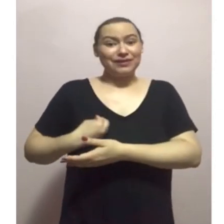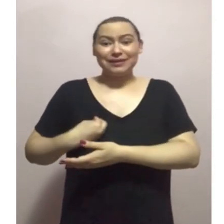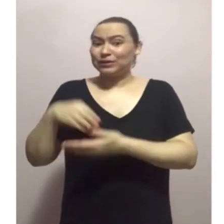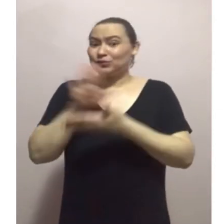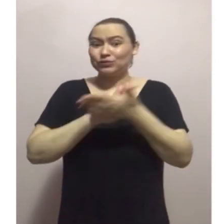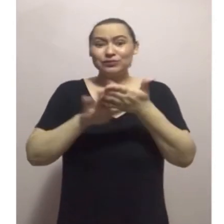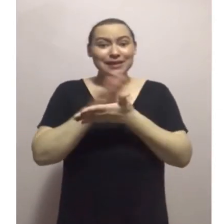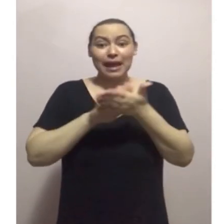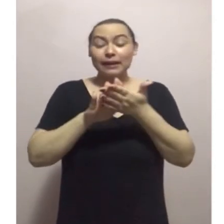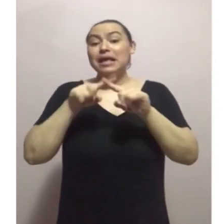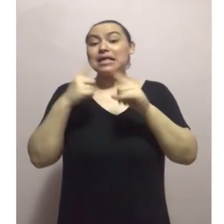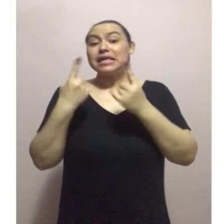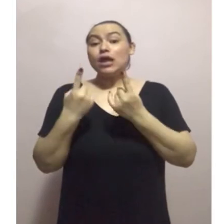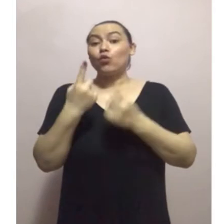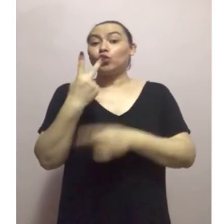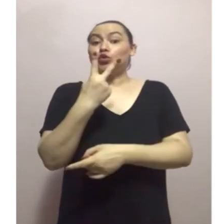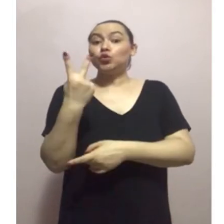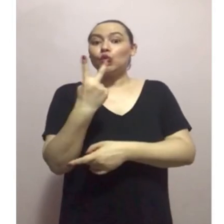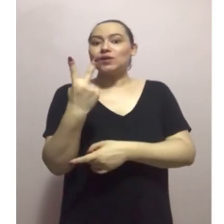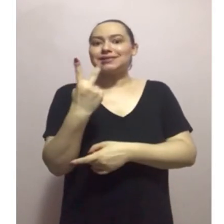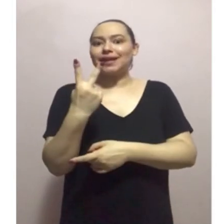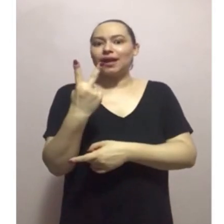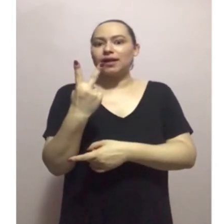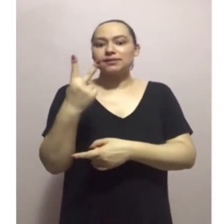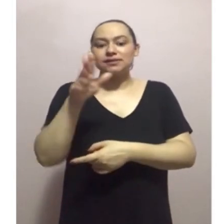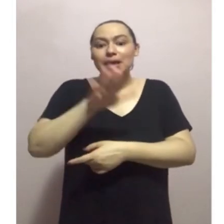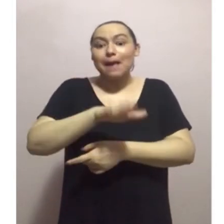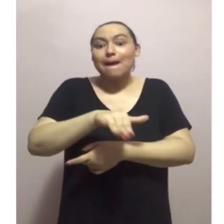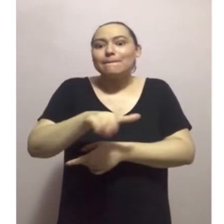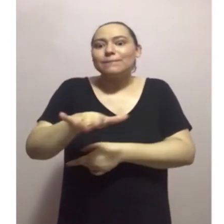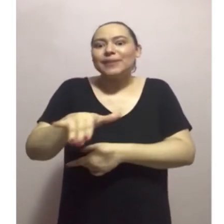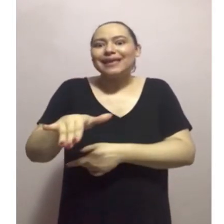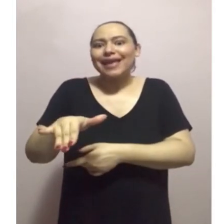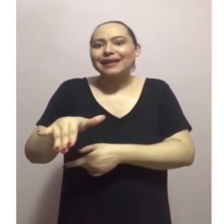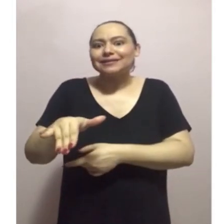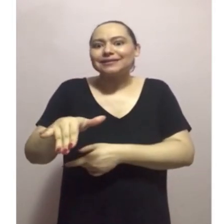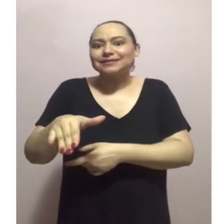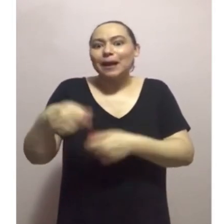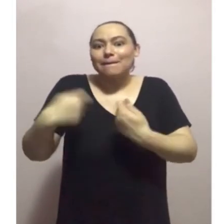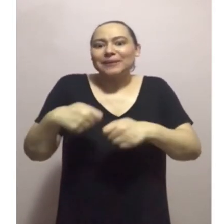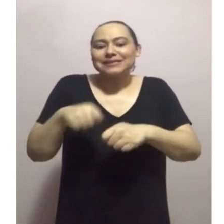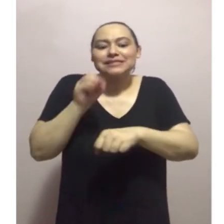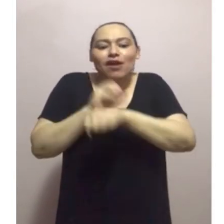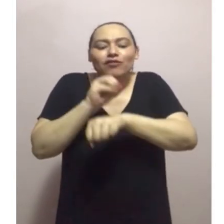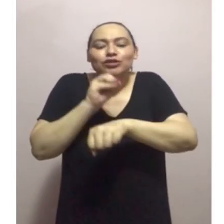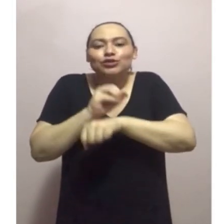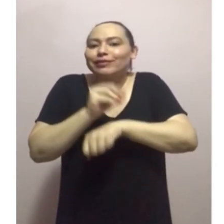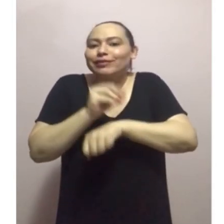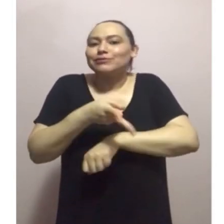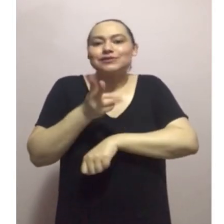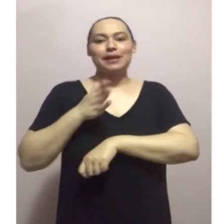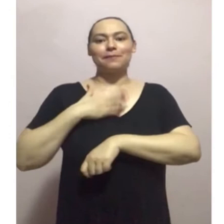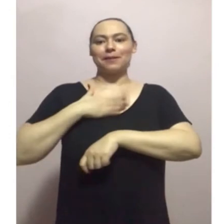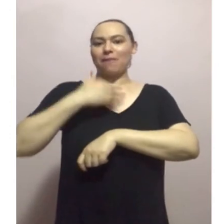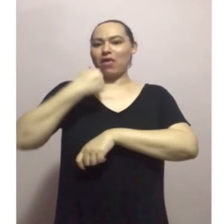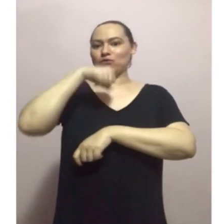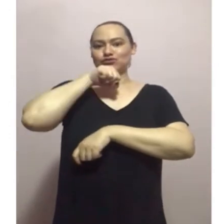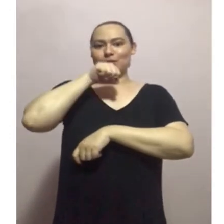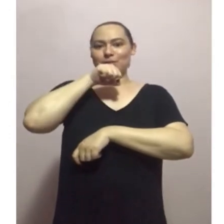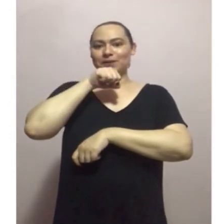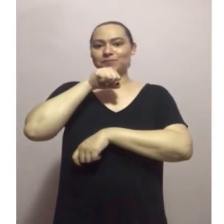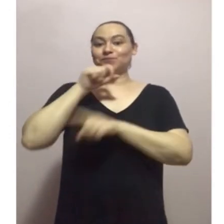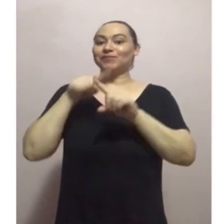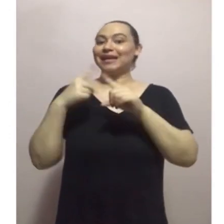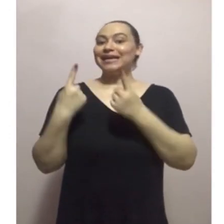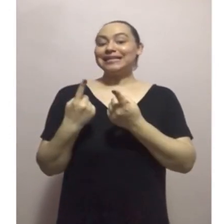muito disso, mas com duas crianças pequenas eu não tinha condição de mergulhar no audiovisual, e eu fui para o teatro presencial, achei que